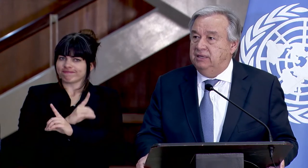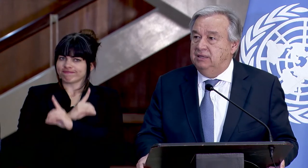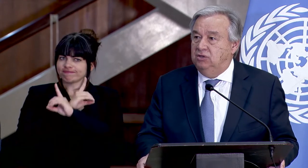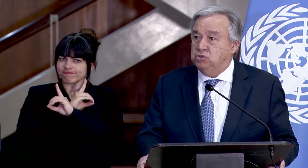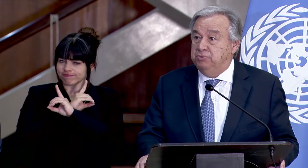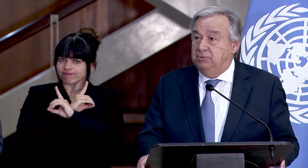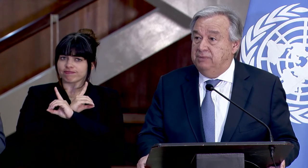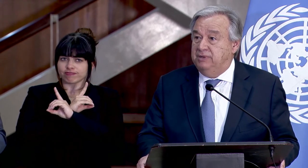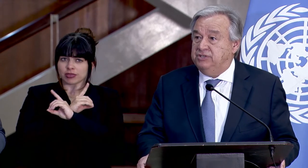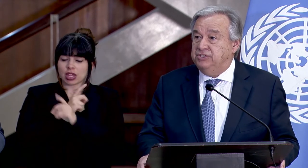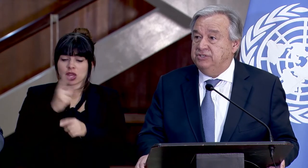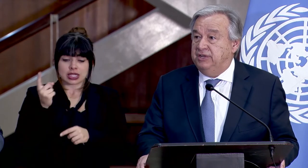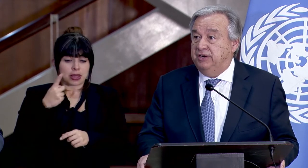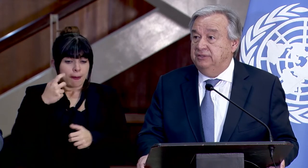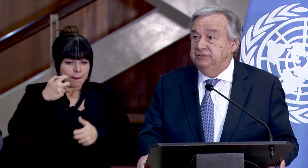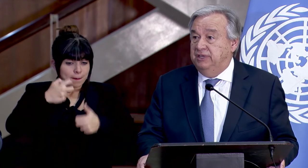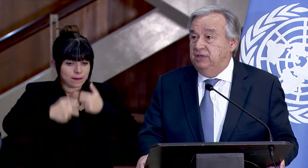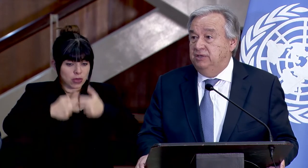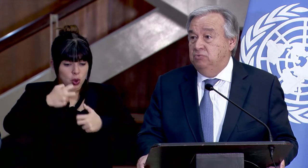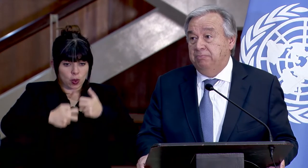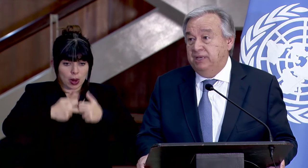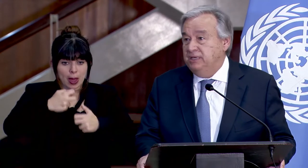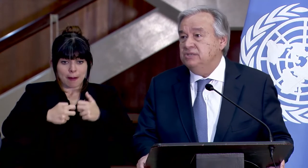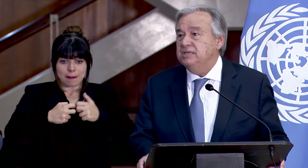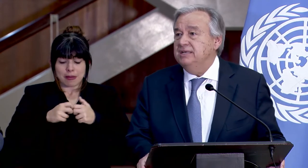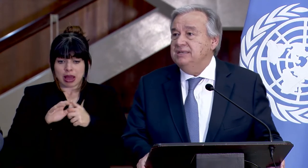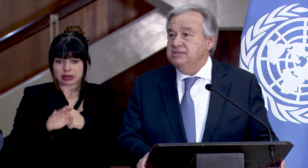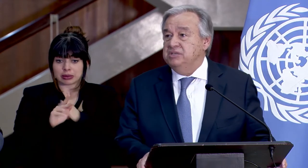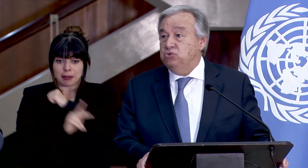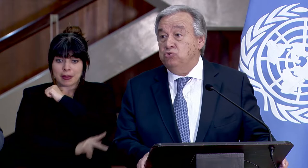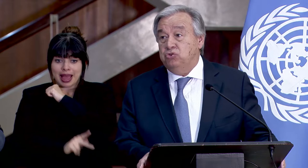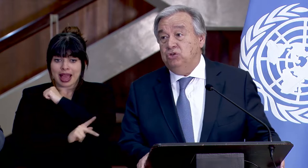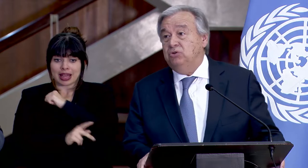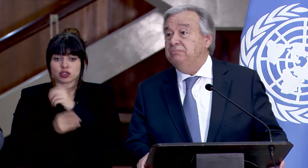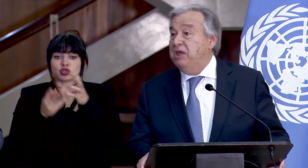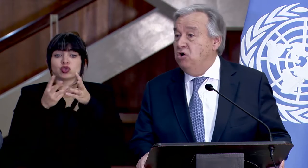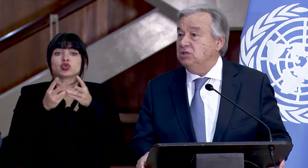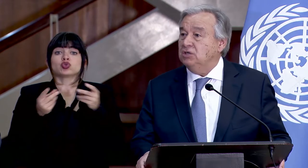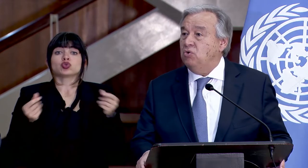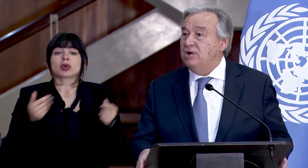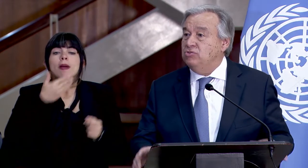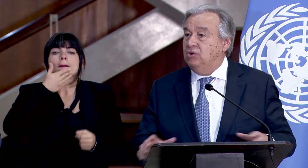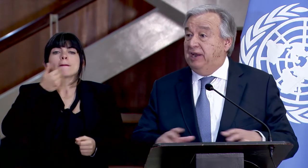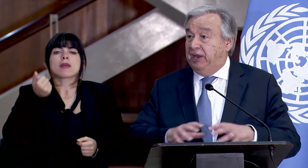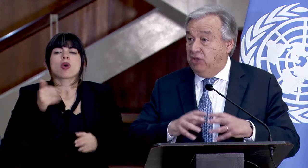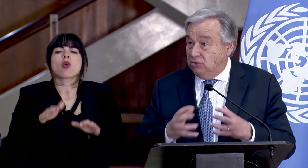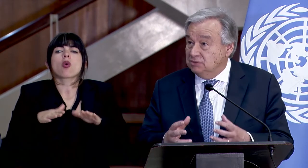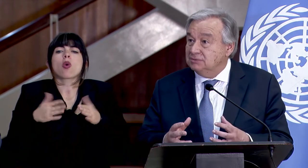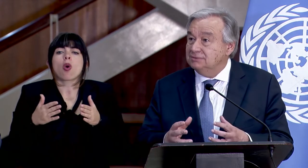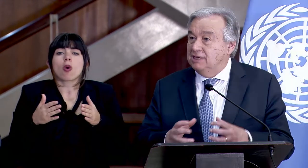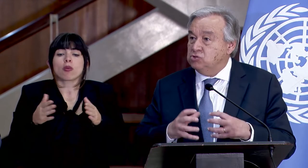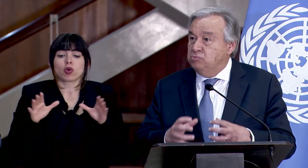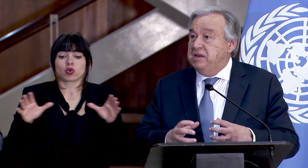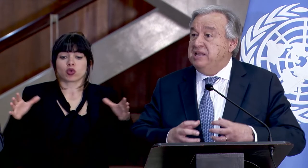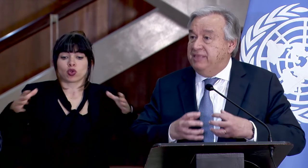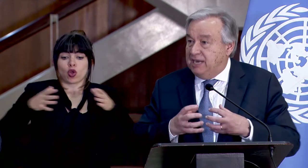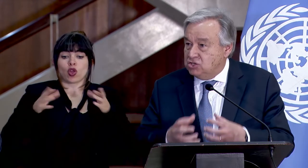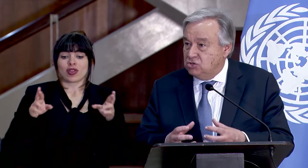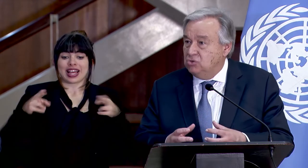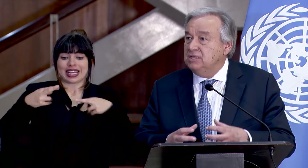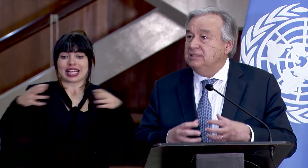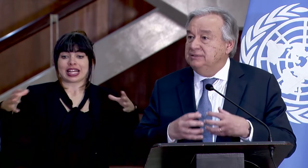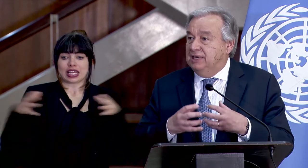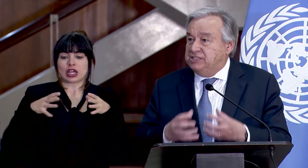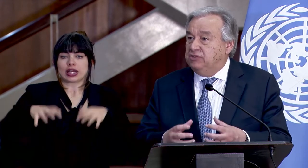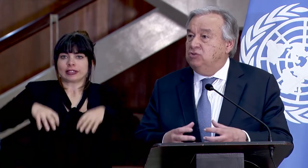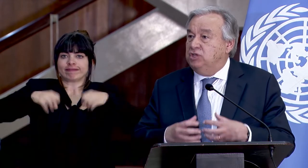que los problemas de un país se solucionan mejor cuando la región asume el